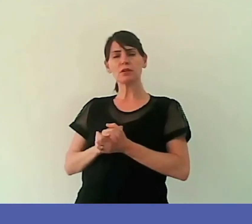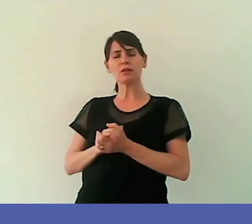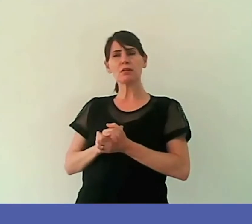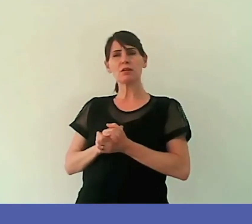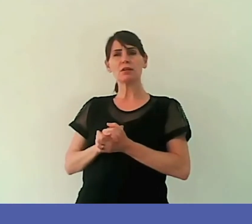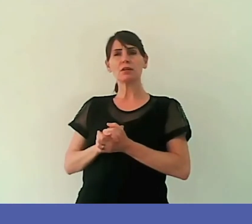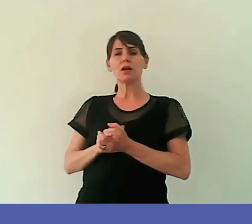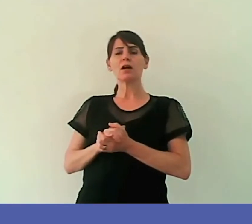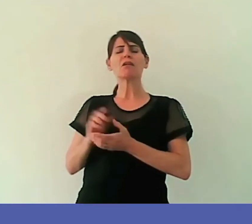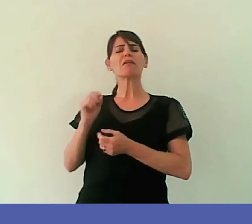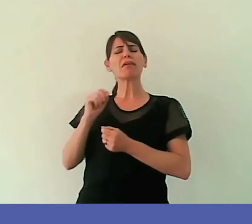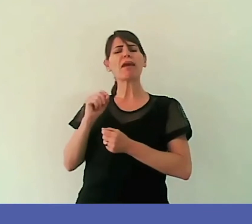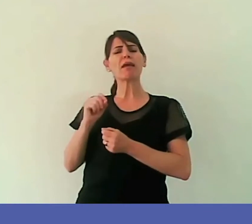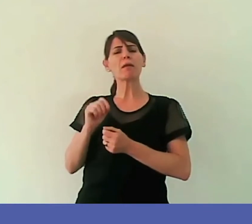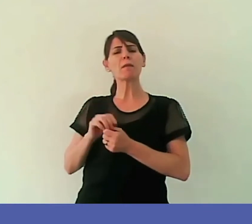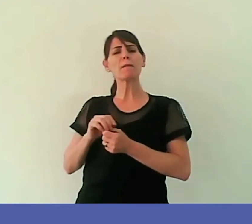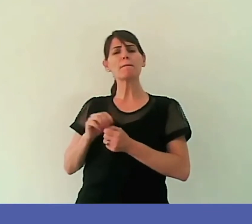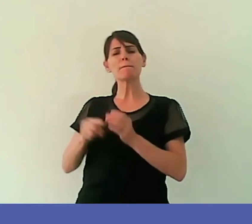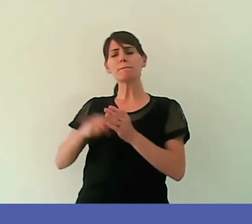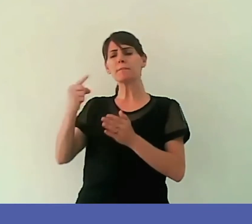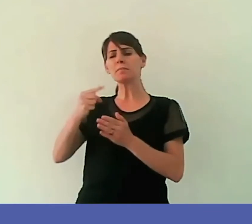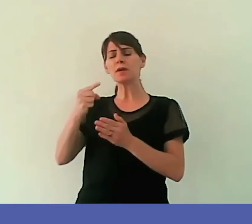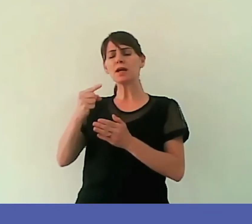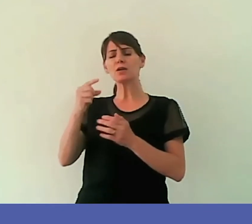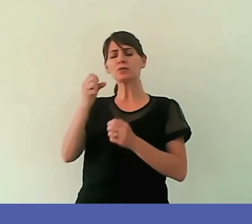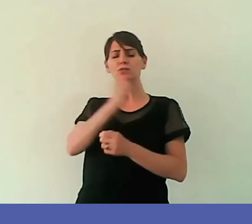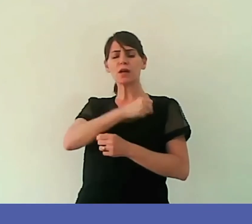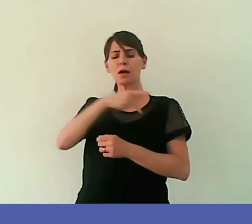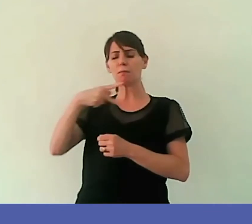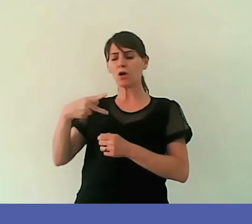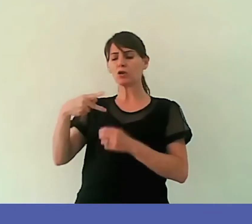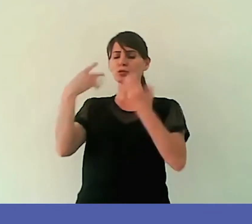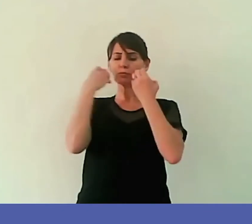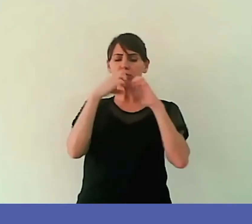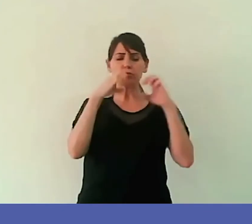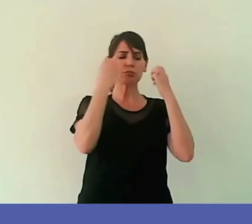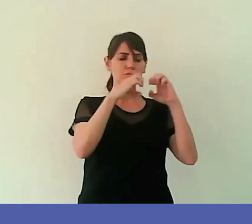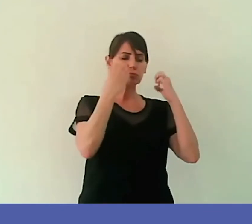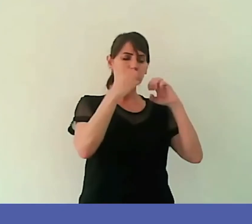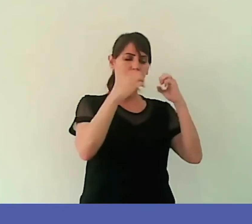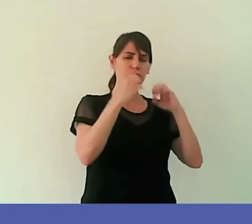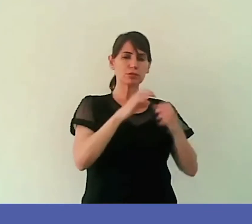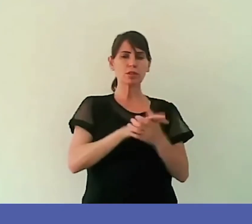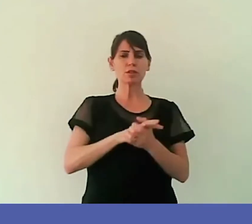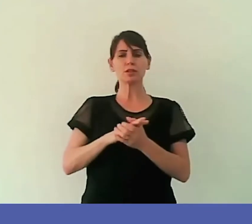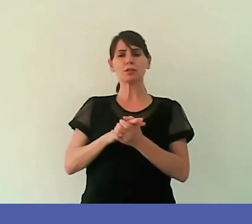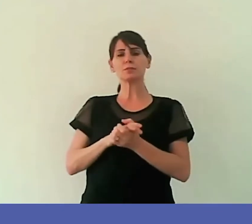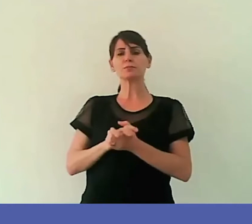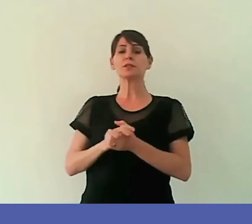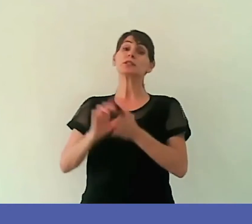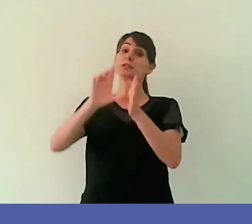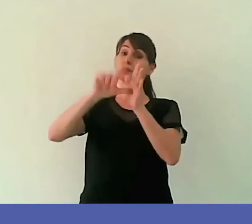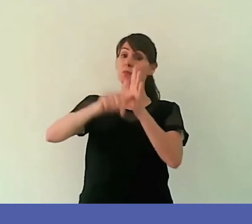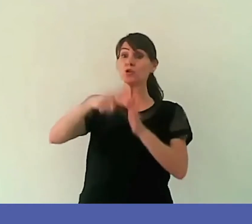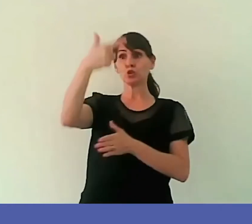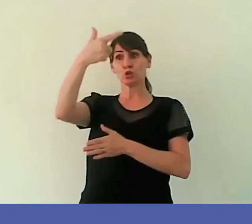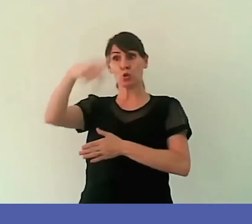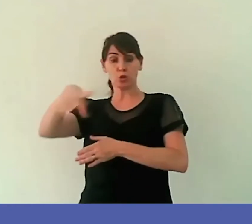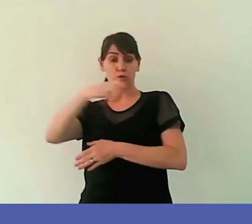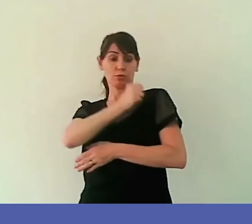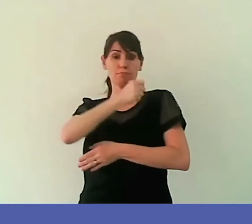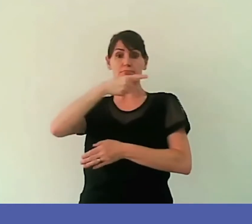foram os primeiros apóstolos enviados para pregar o evangelho. Foram enviados posteriormente outros apóstolos, e